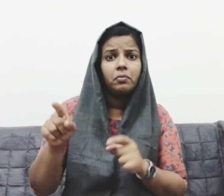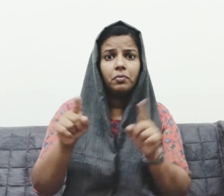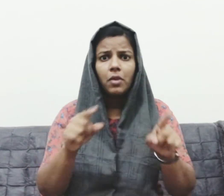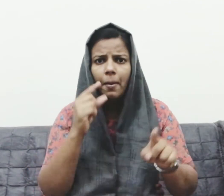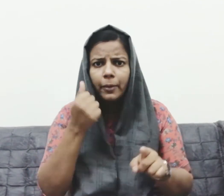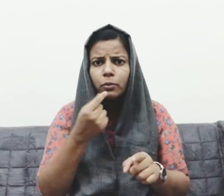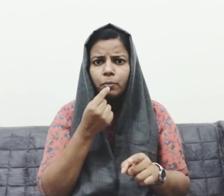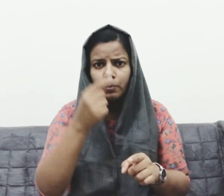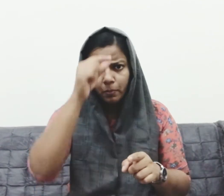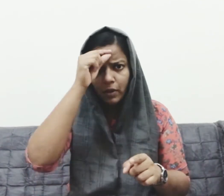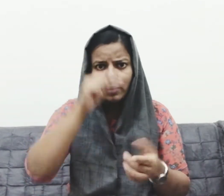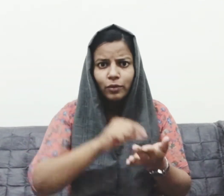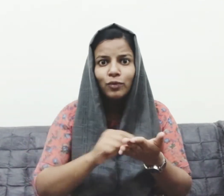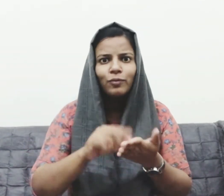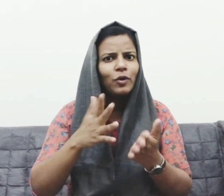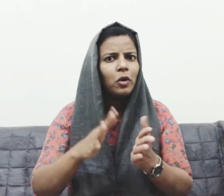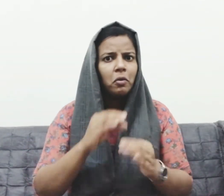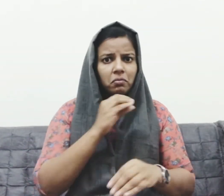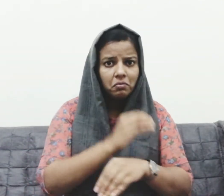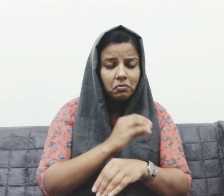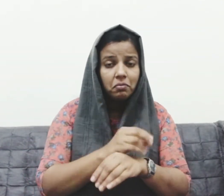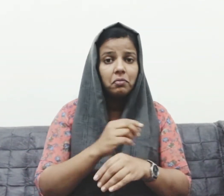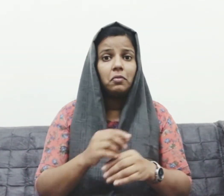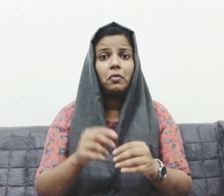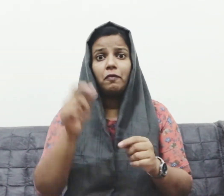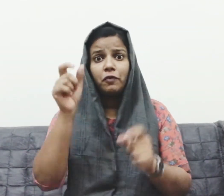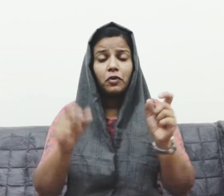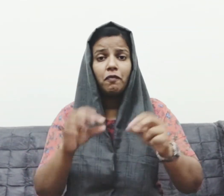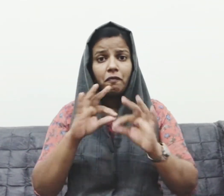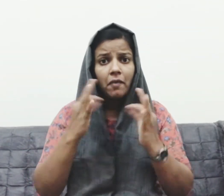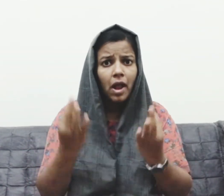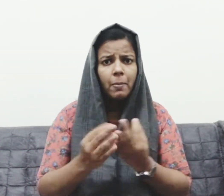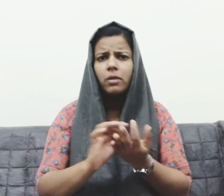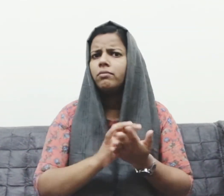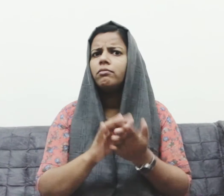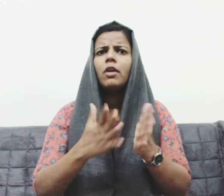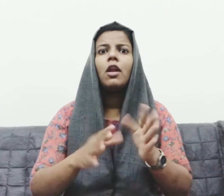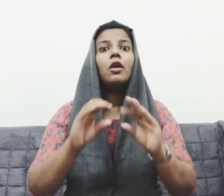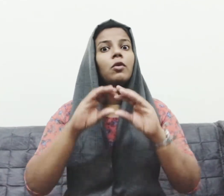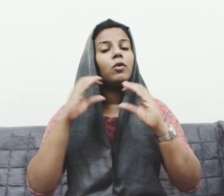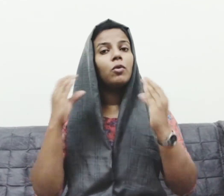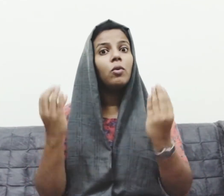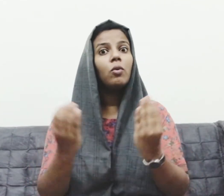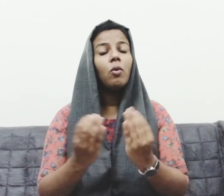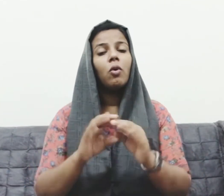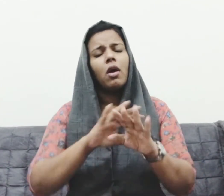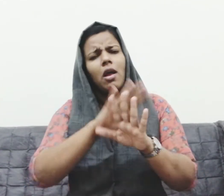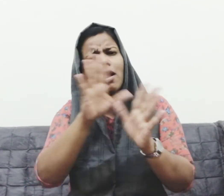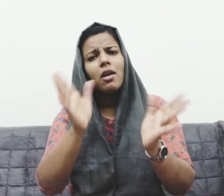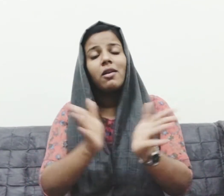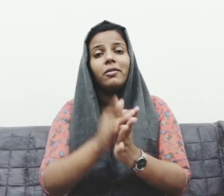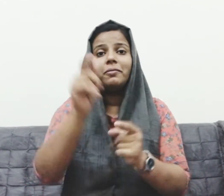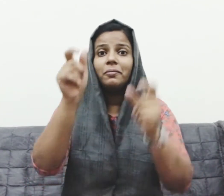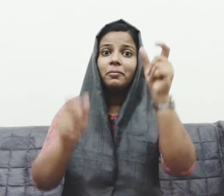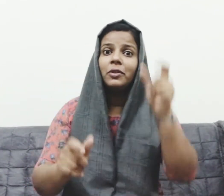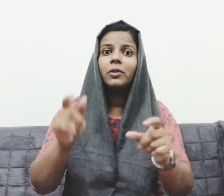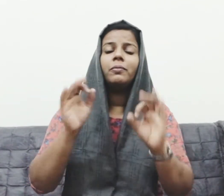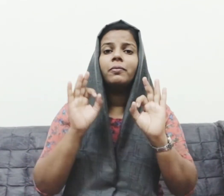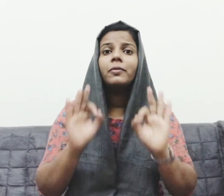വ്യക്തി എന്നൊന്നുമില്ല, സഭാവിശ്വാസിയെന്നോ കുടുംബക്കാരെന്നോ ഒന്നുമില്ല. ഈ ലോകത്തിലുള്ള സകല മനുഷ്യരോടും,